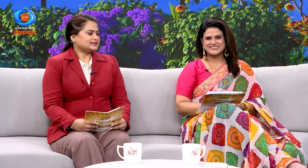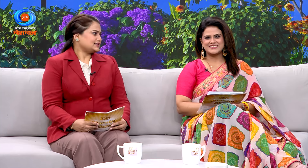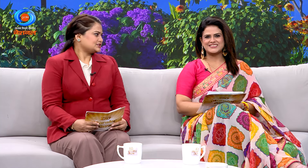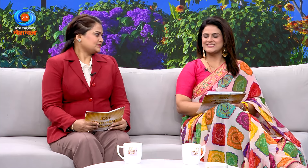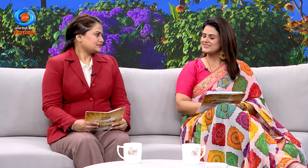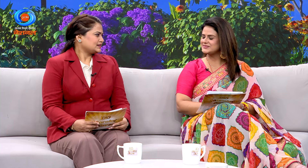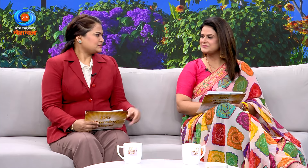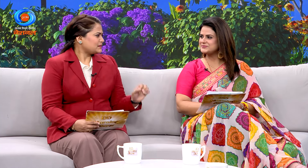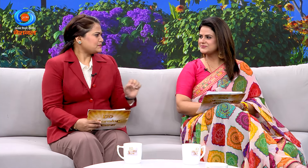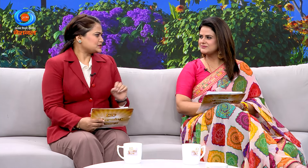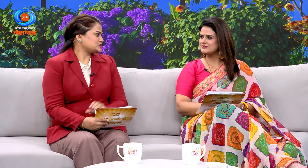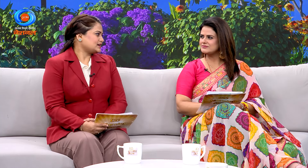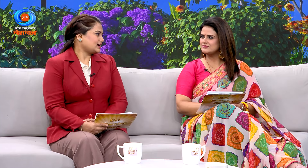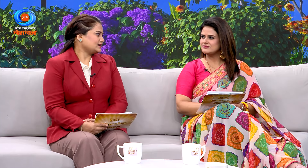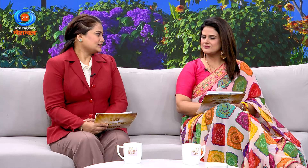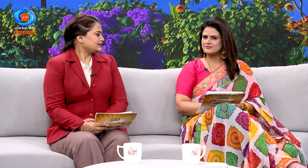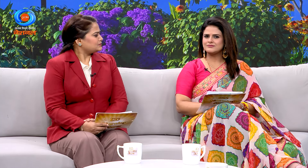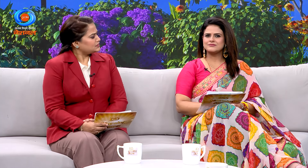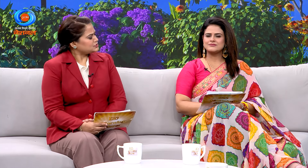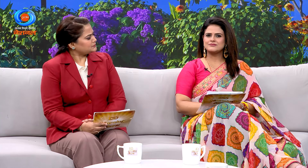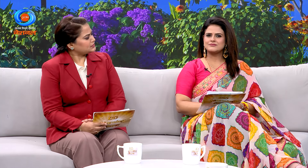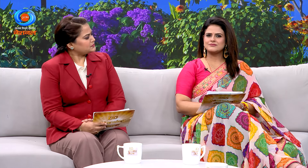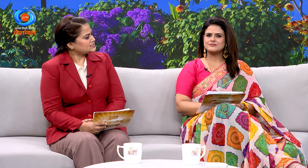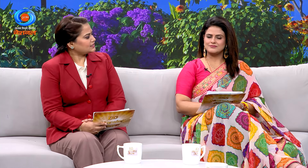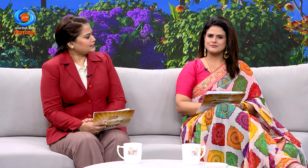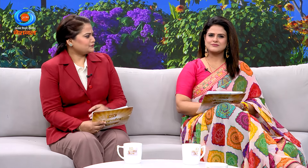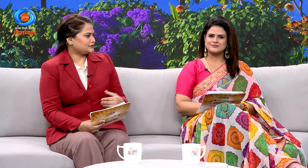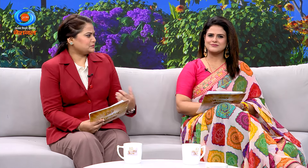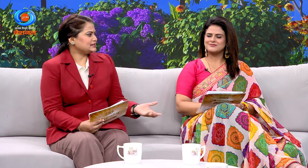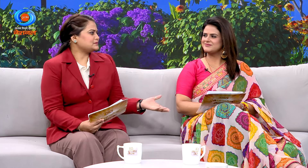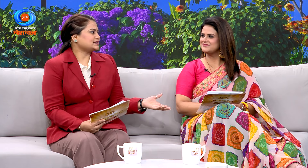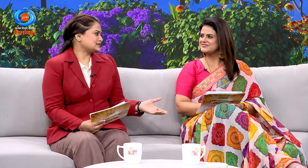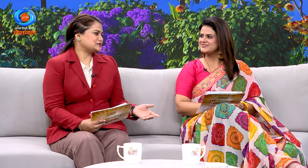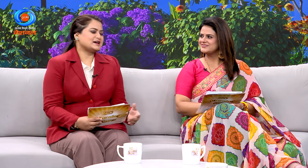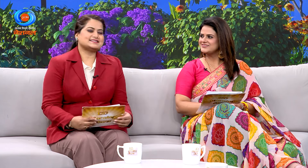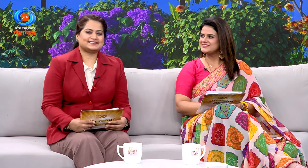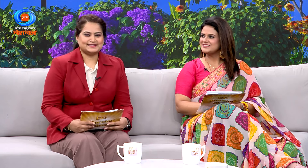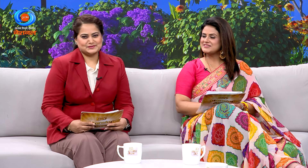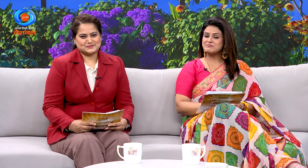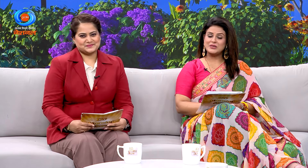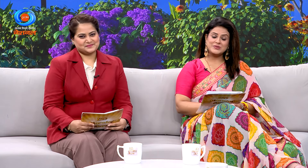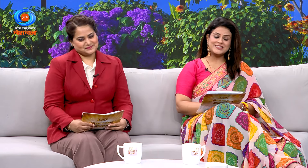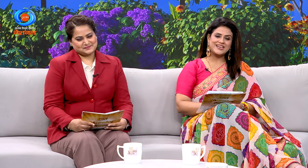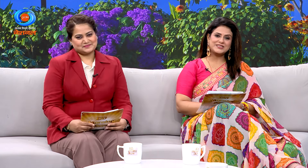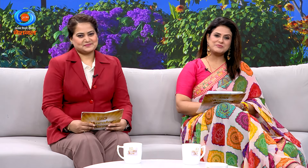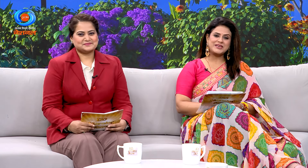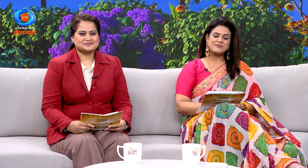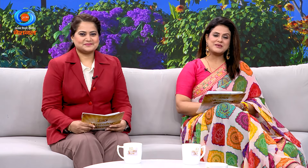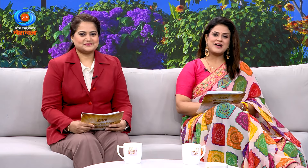रतिका जी, कभी आपने महसूस किया है कि कभी कभी शब्द कम पड़ जाते हैं फिर भी दिल की बातें समझ में आ जाती हैं? बिल्कुल ठीक कहा तुमने। कभी कभार तो